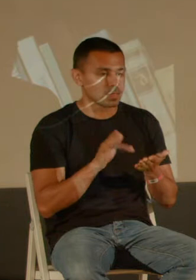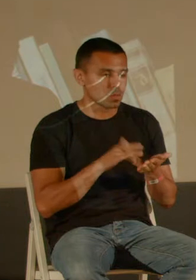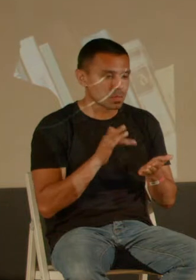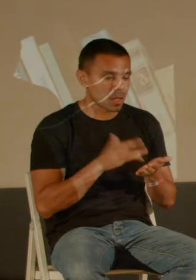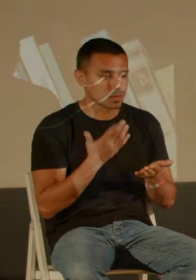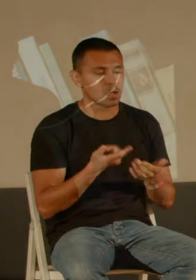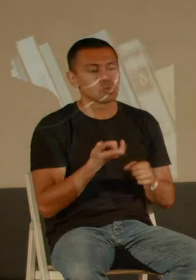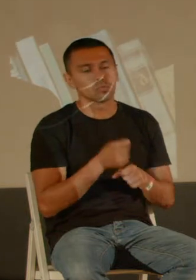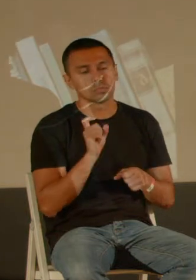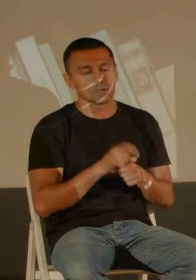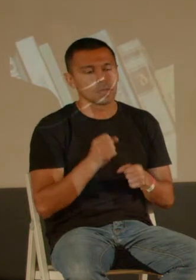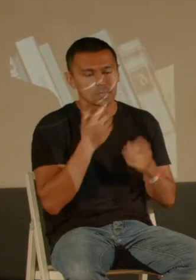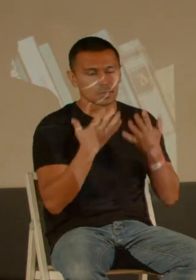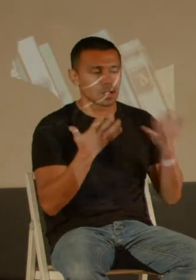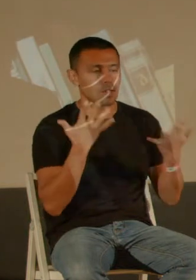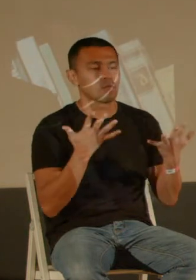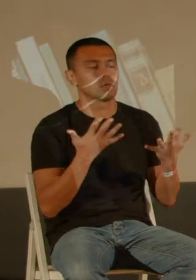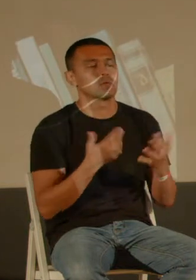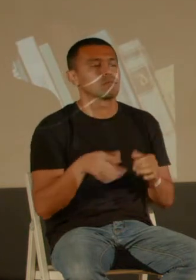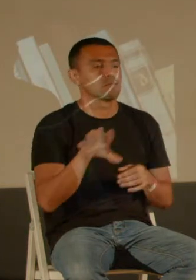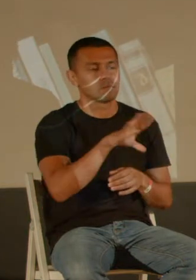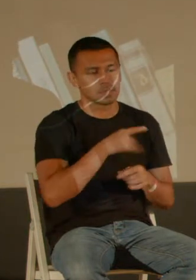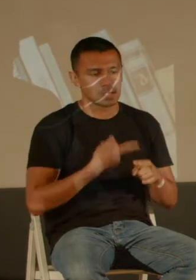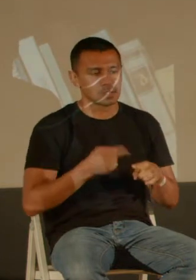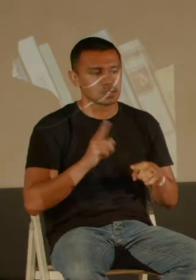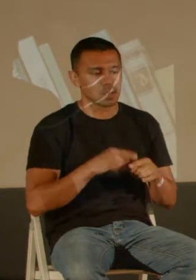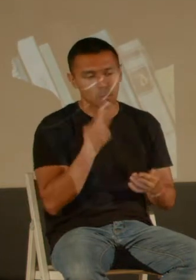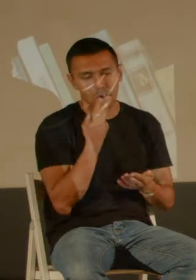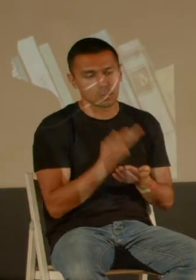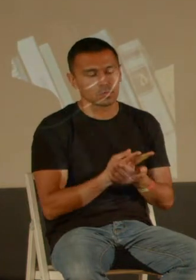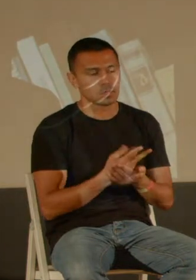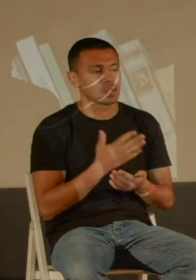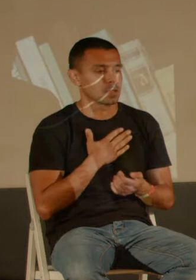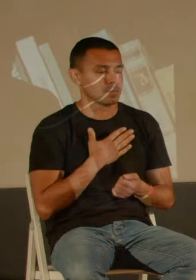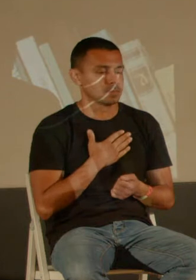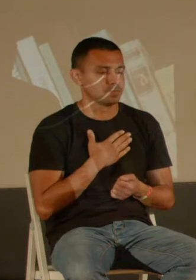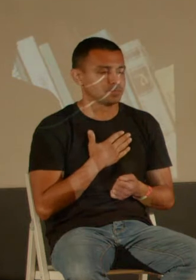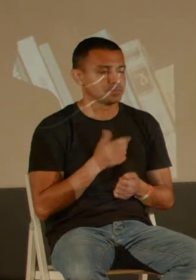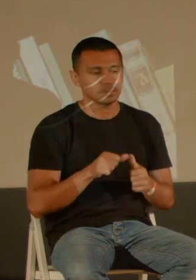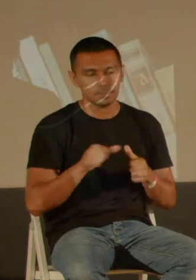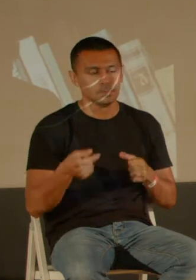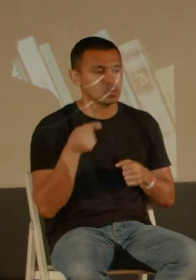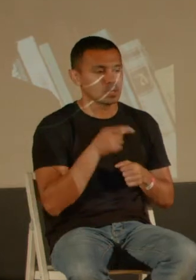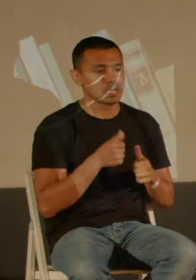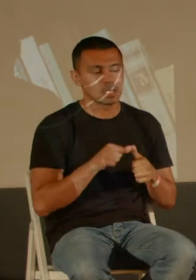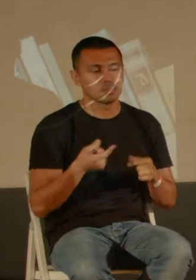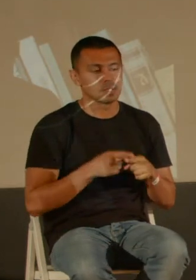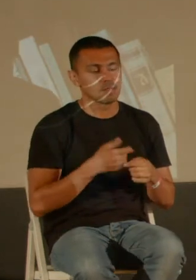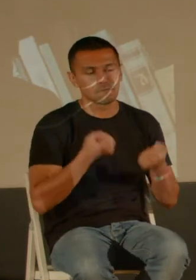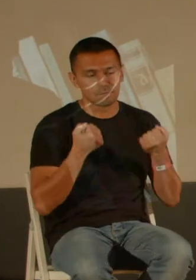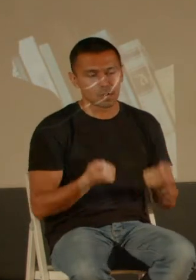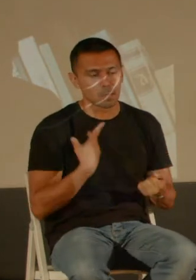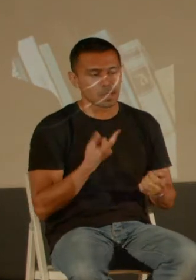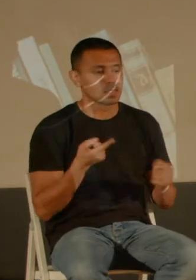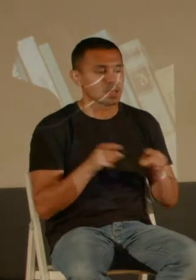але дуже яскраво все це показується нам. Але крім того, крім цієї важкості, в яку ми вже